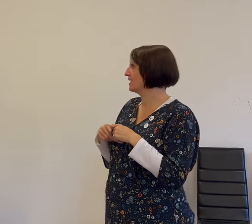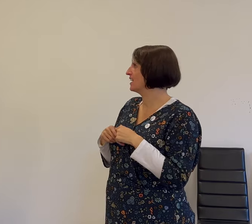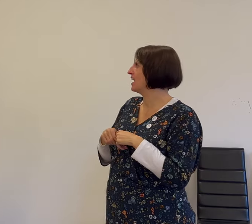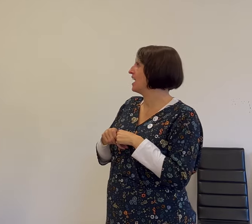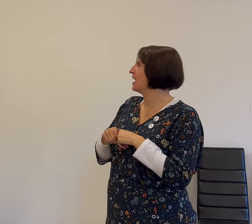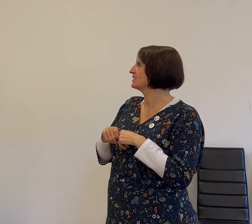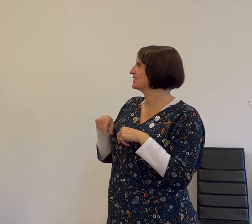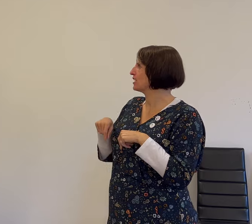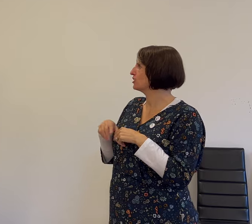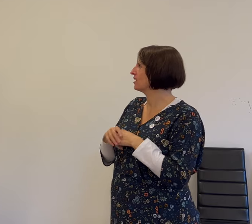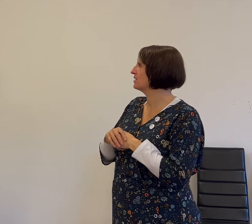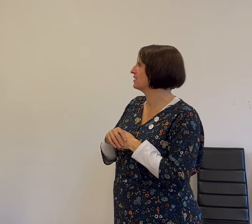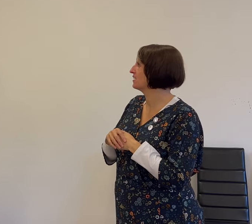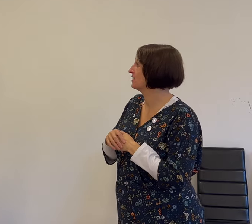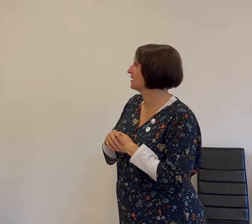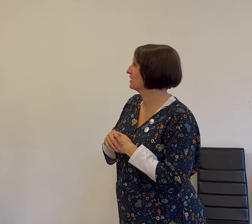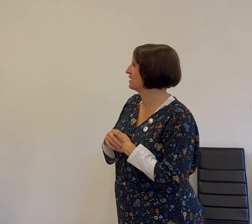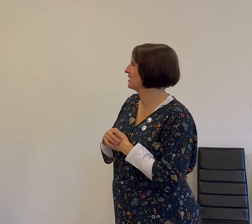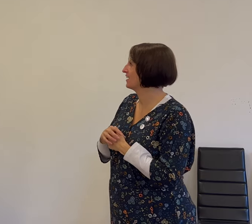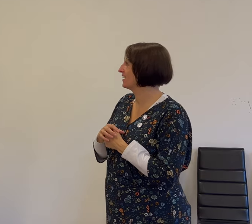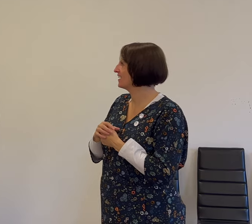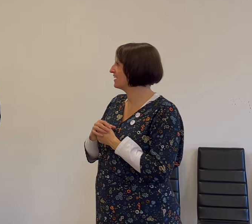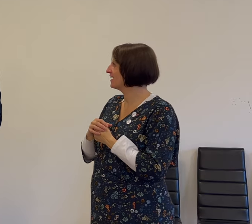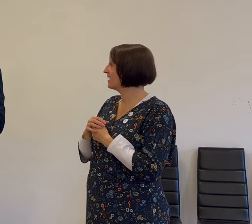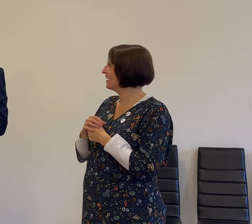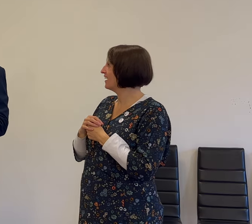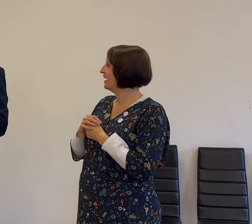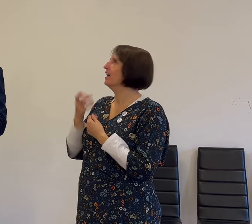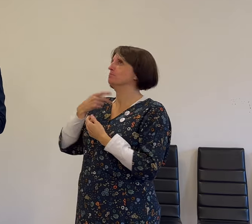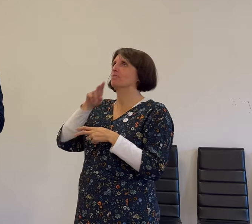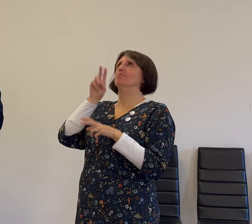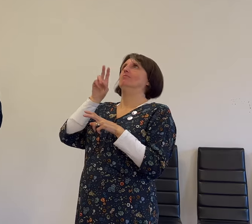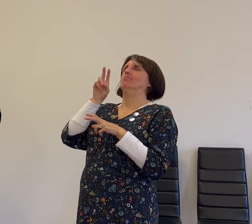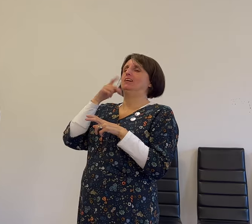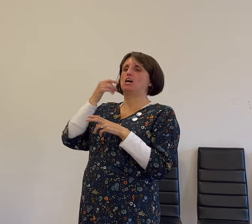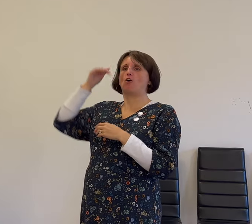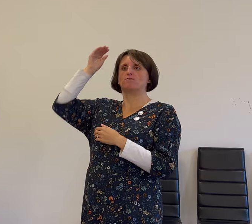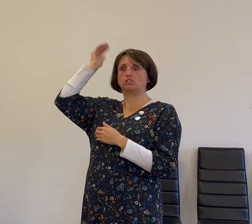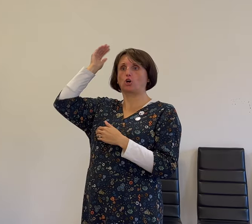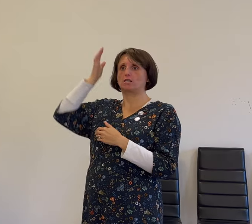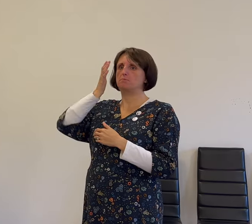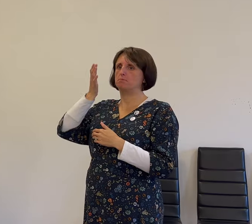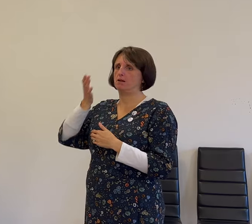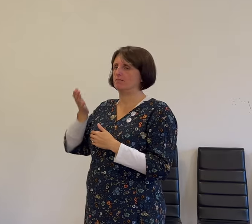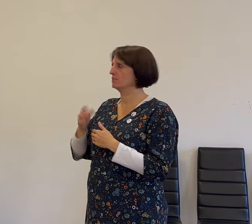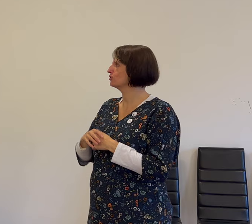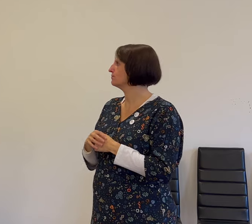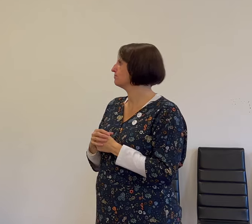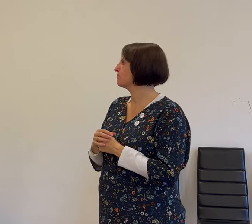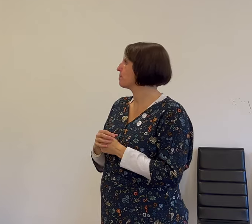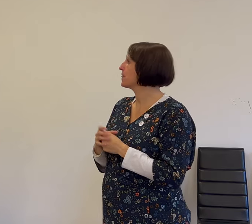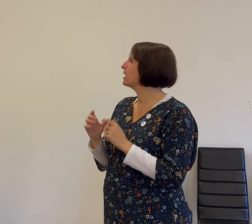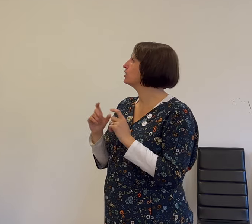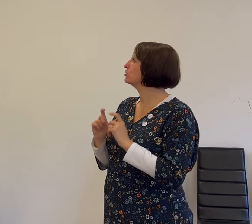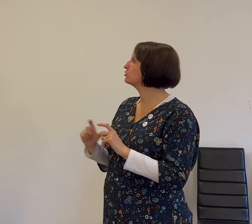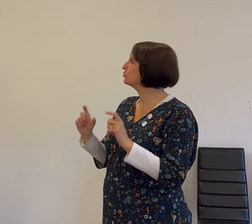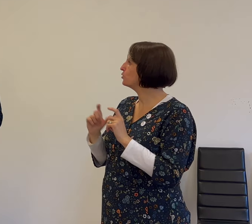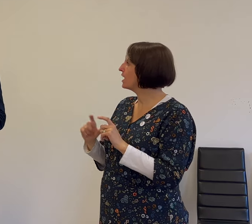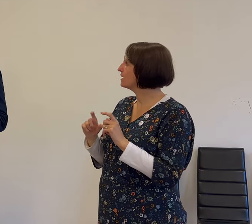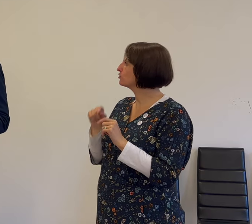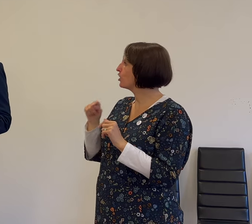hlavice. No a kdybyste se potkali s nějakým takovým bojovníkem, tak se budete dívat očividně nahoru, protože to není